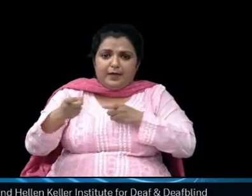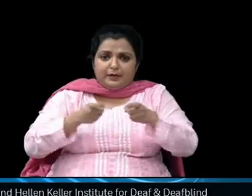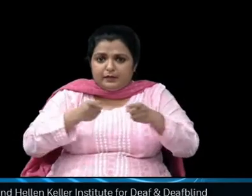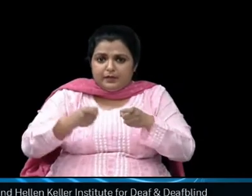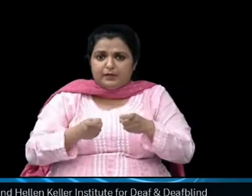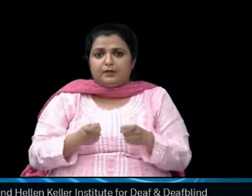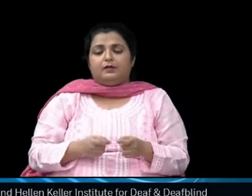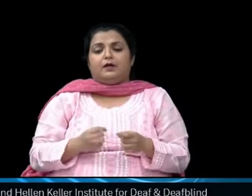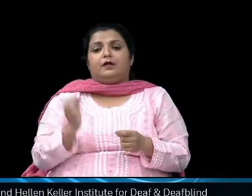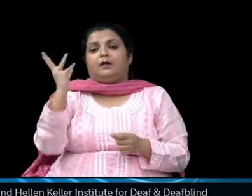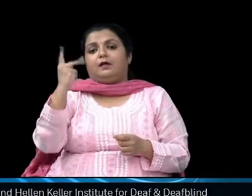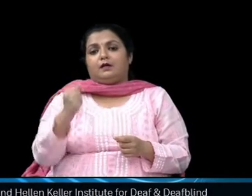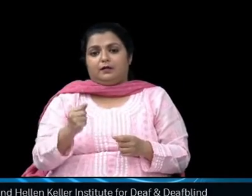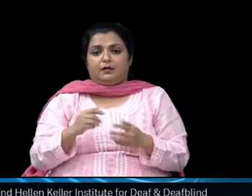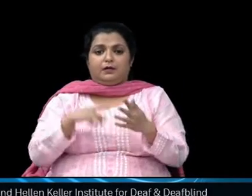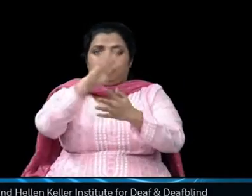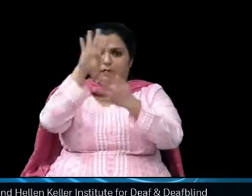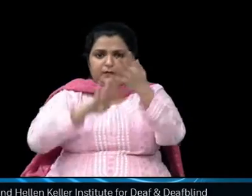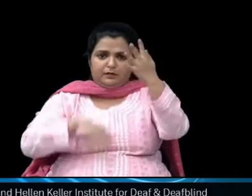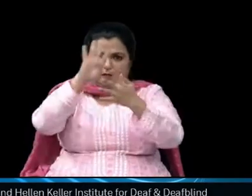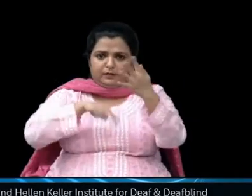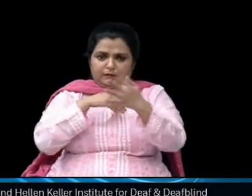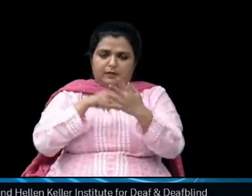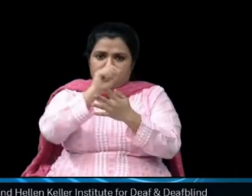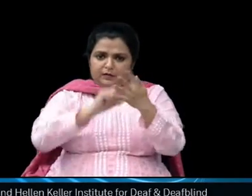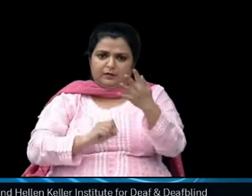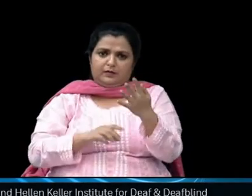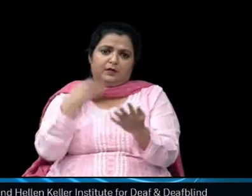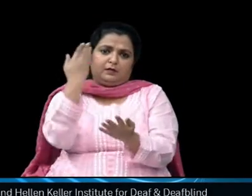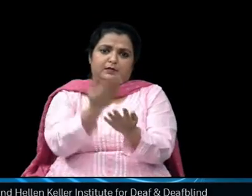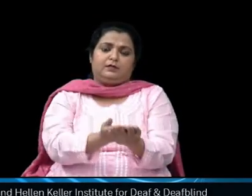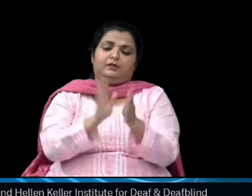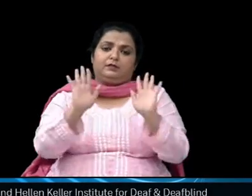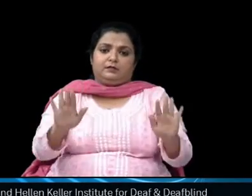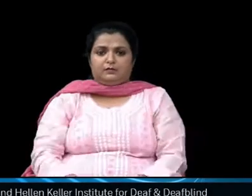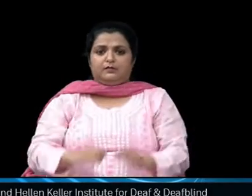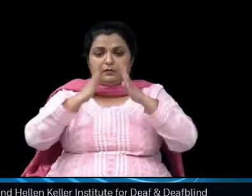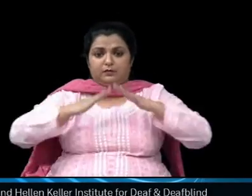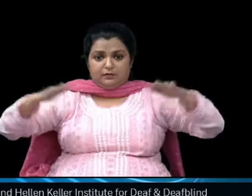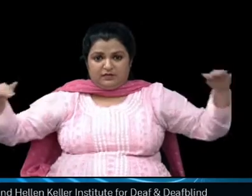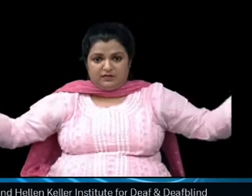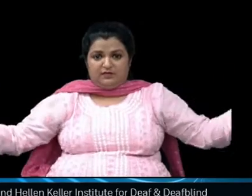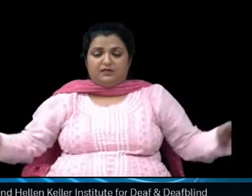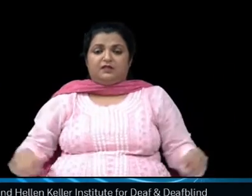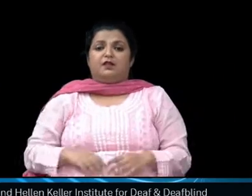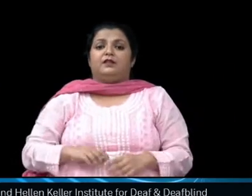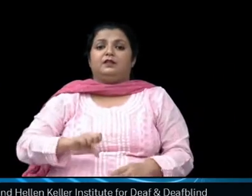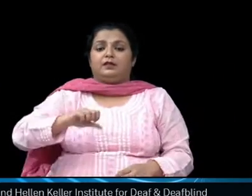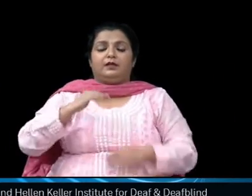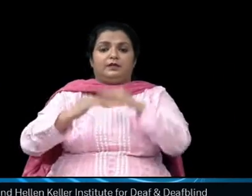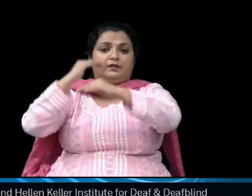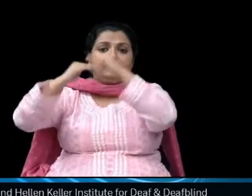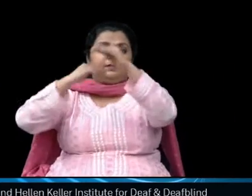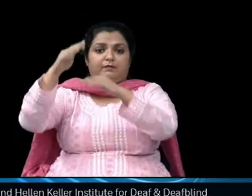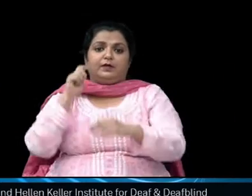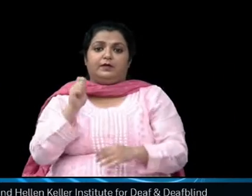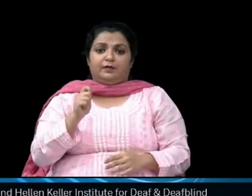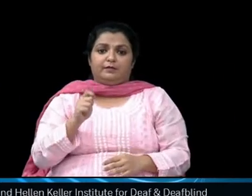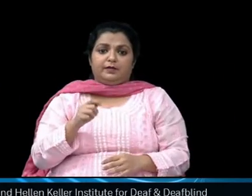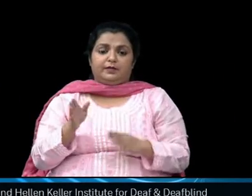शक्त आरा खड़ेने शक्ते उनला है या मात्य मात्युन प्रहेटराम भाबच्ची प्रकलत को अभीत्राहिते सदर यूजने साथी अटा एकोडिसी आर्थीक